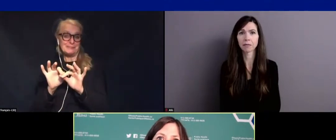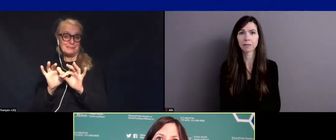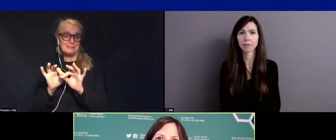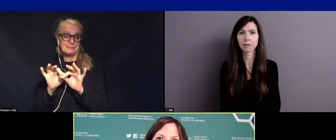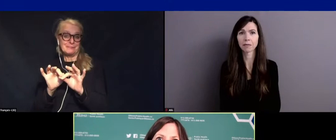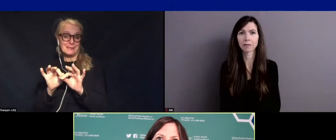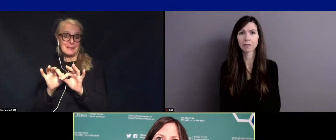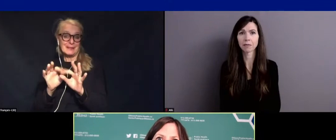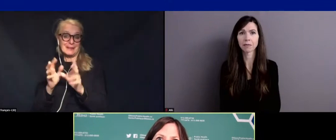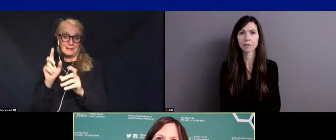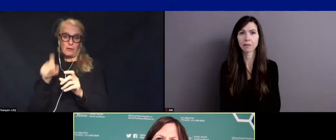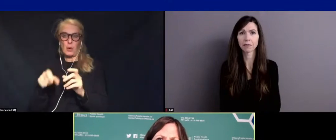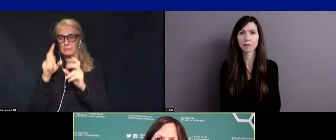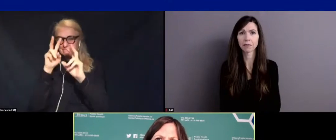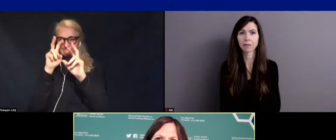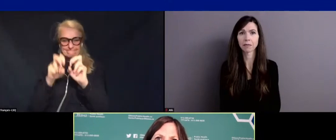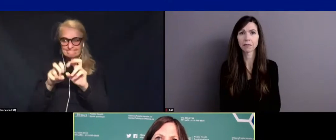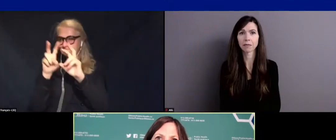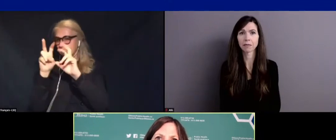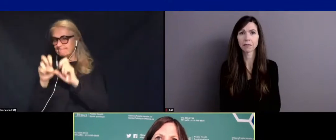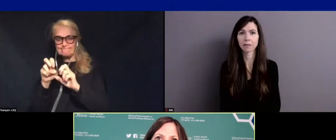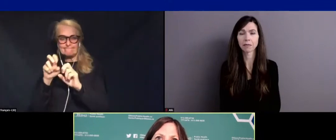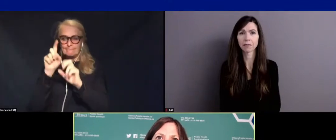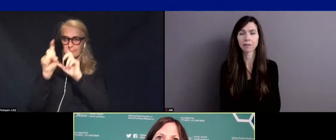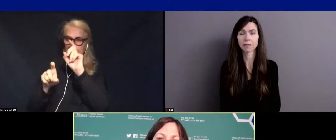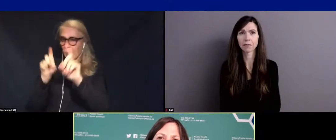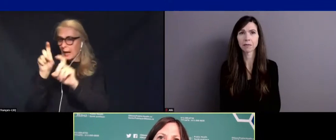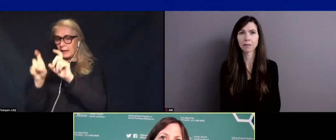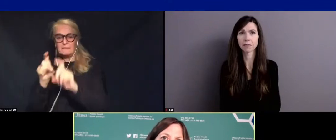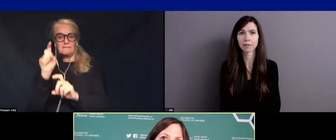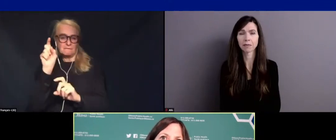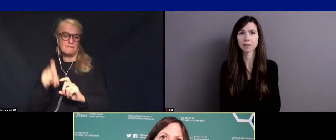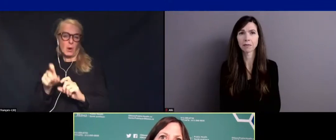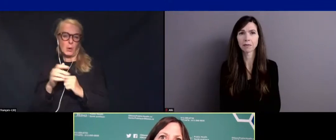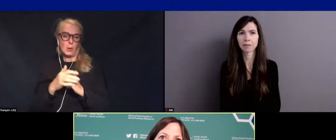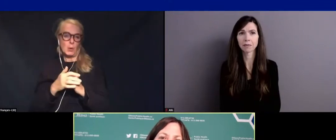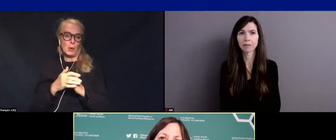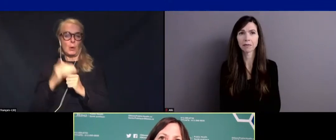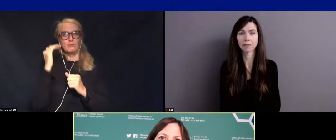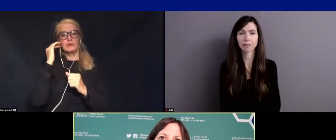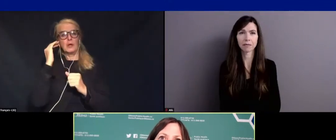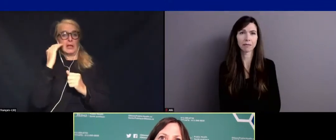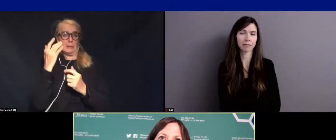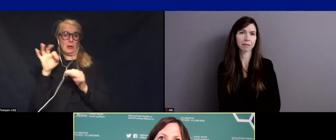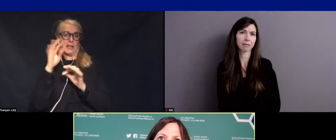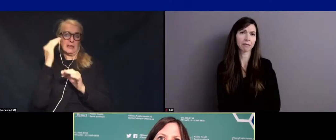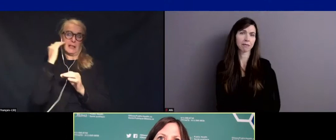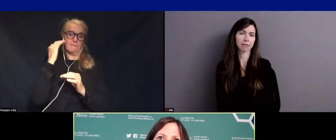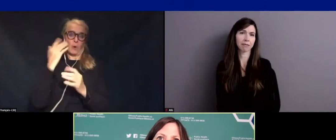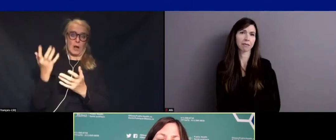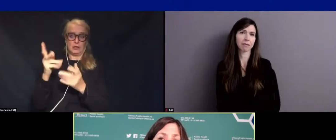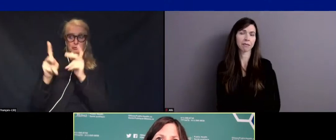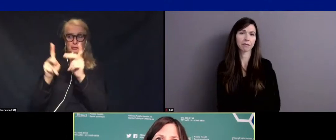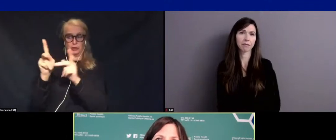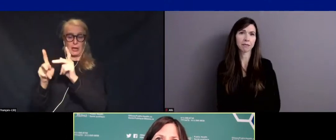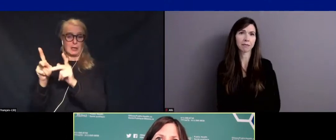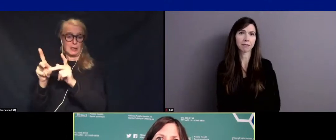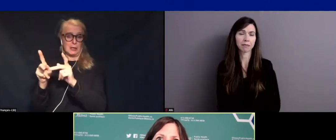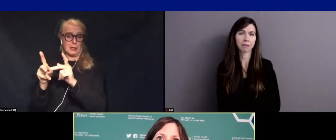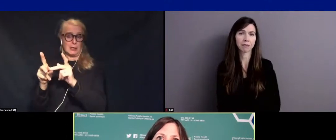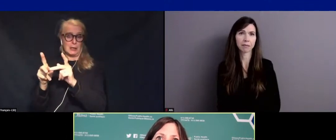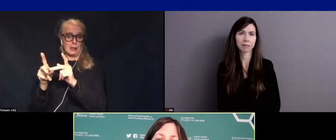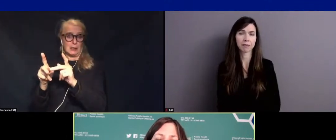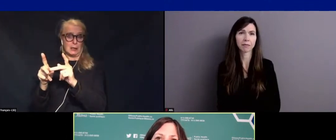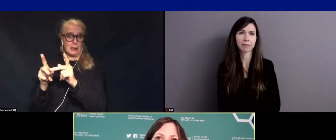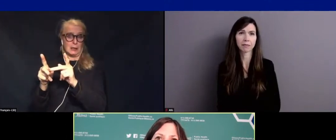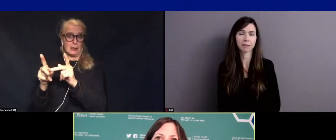faire des investigations, des enquêtes, de déterminer s'il y a des gens qui ont des barrières